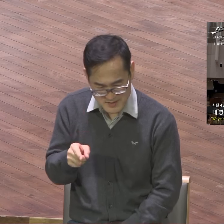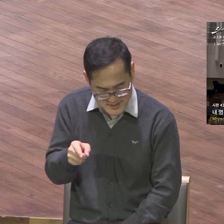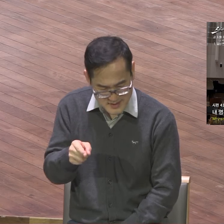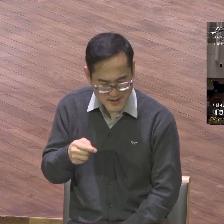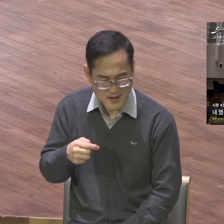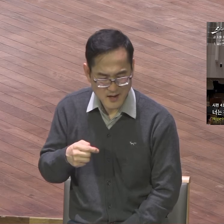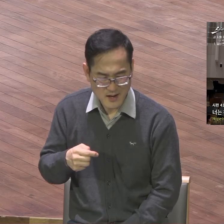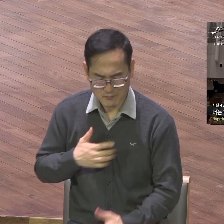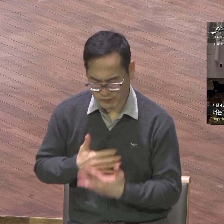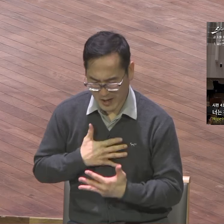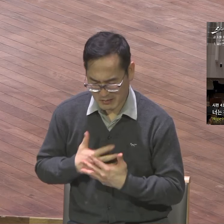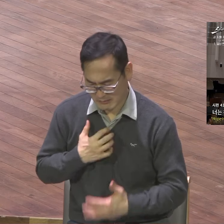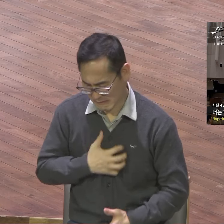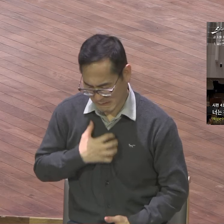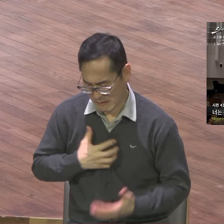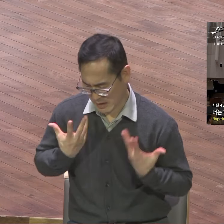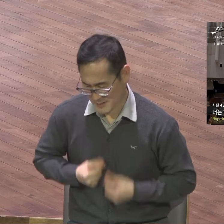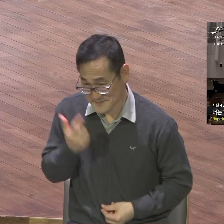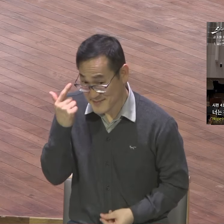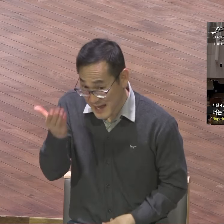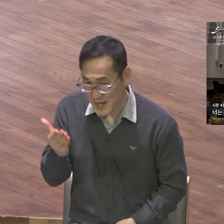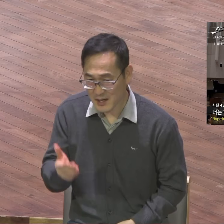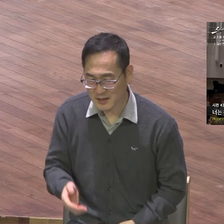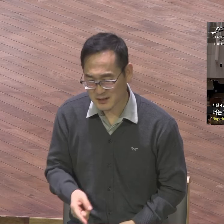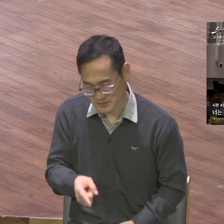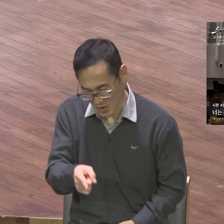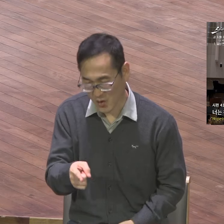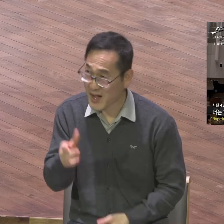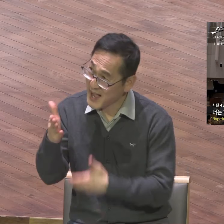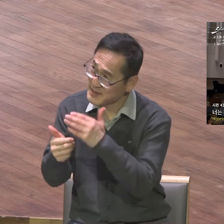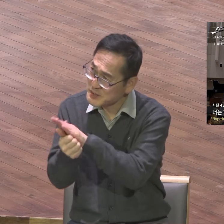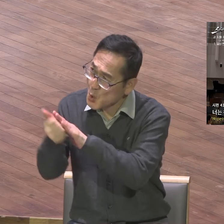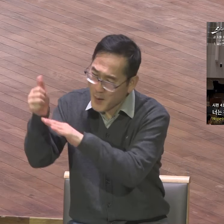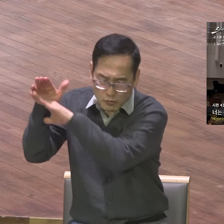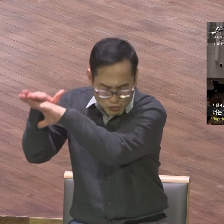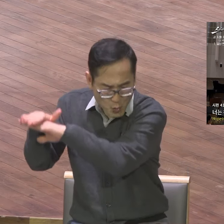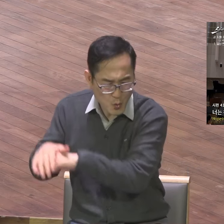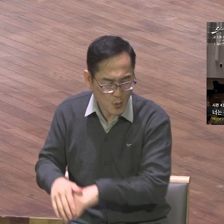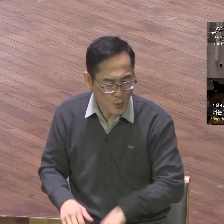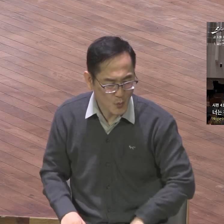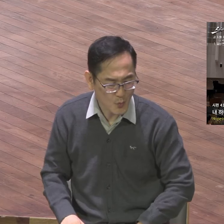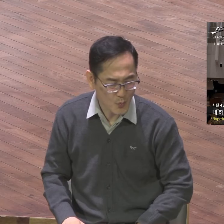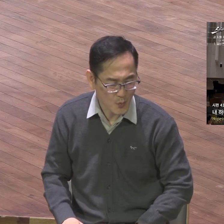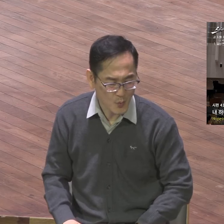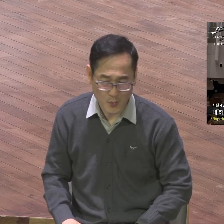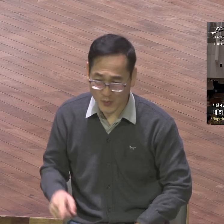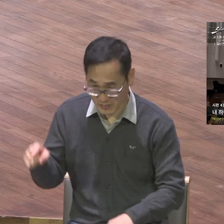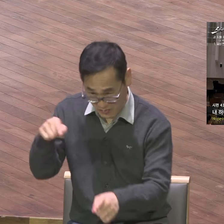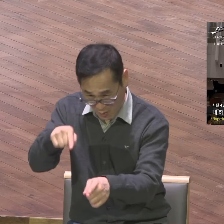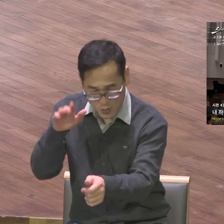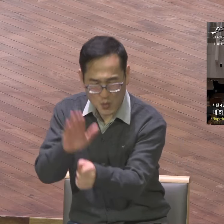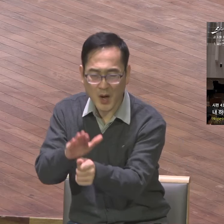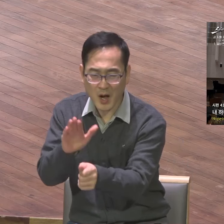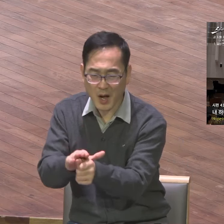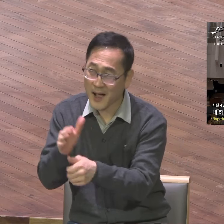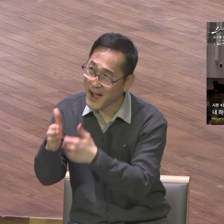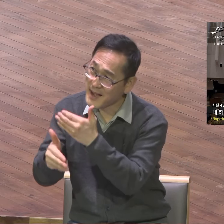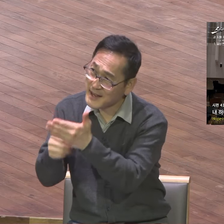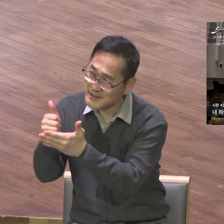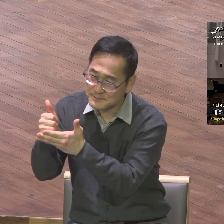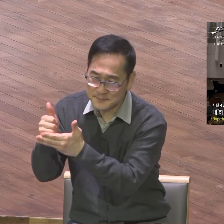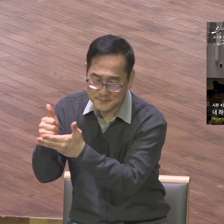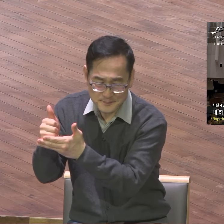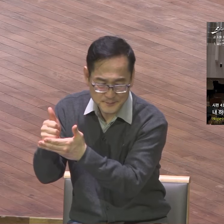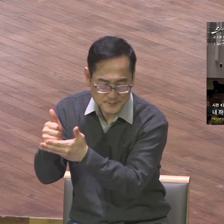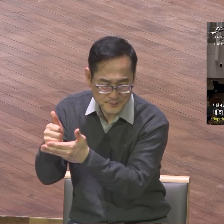속에서 불안해하는가. 너는 하나님께 소망을 두라. 그가 나타나 도우심으로 말미암아 너 하나님을